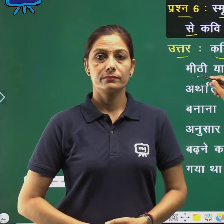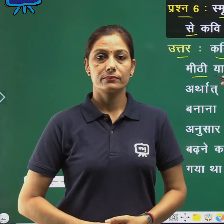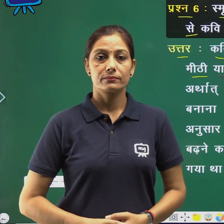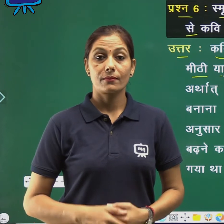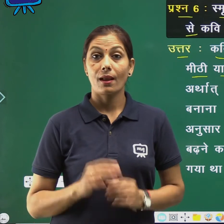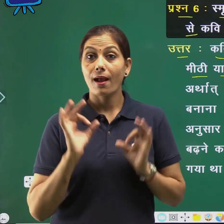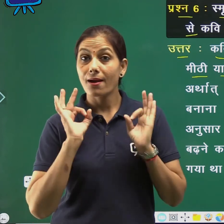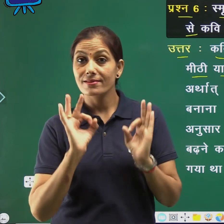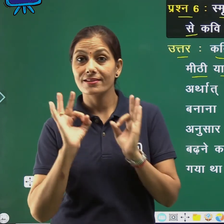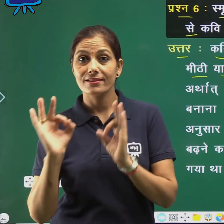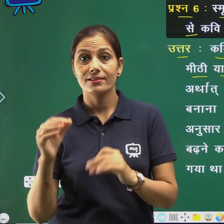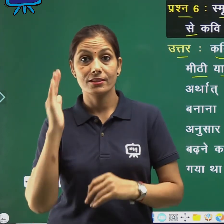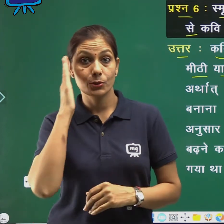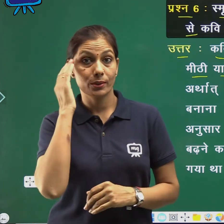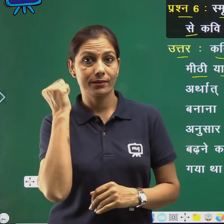मीठी यादों को